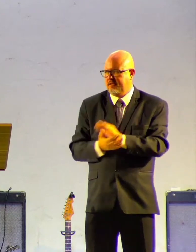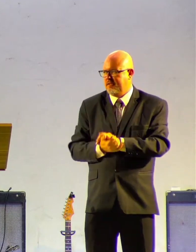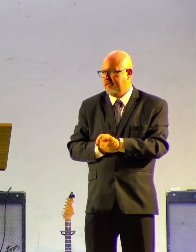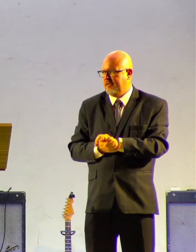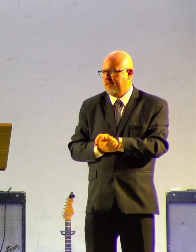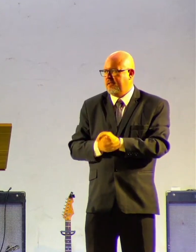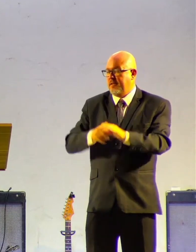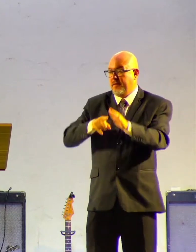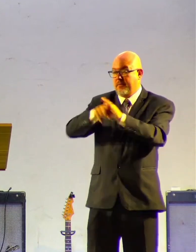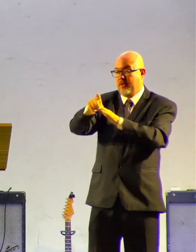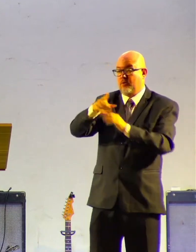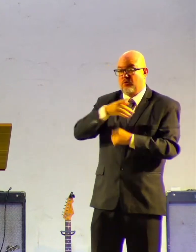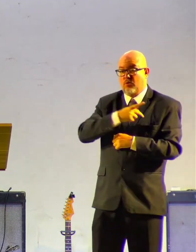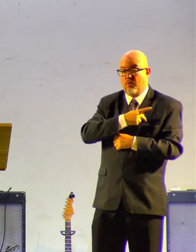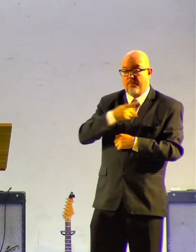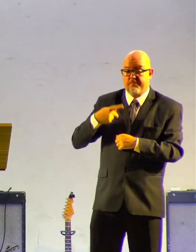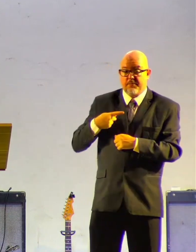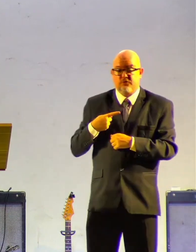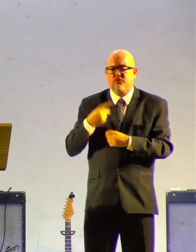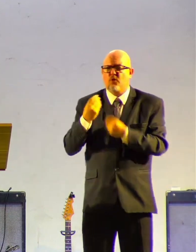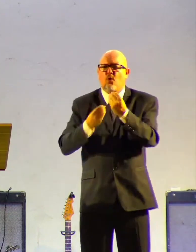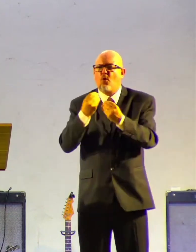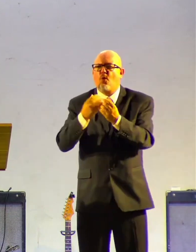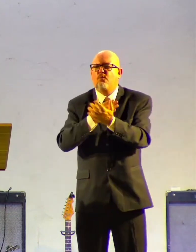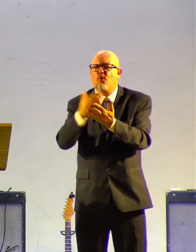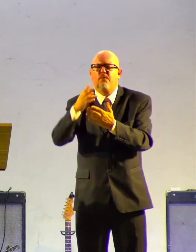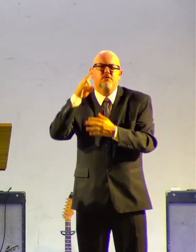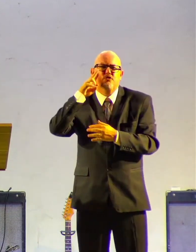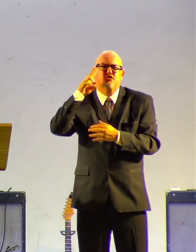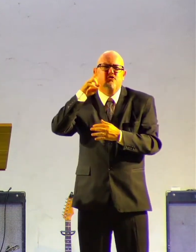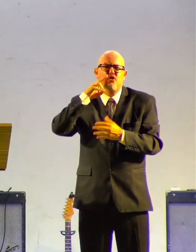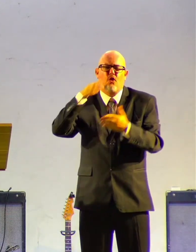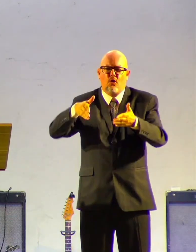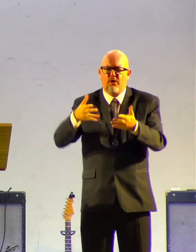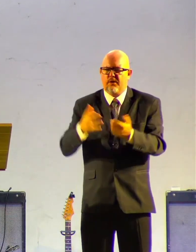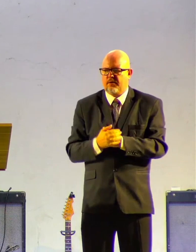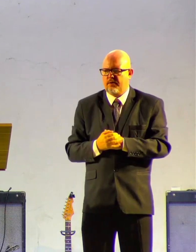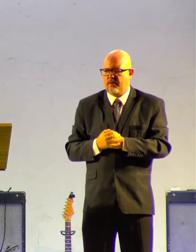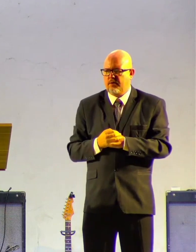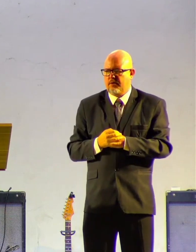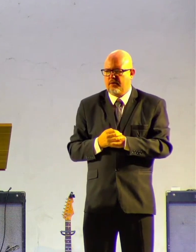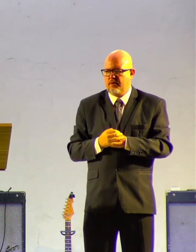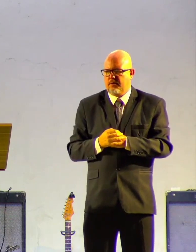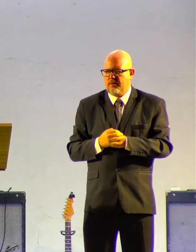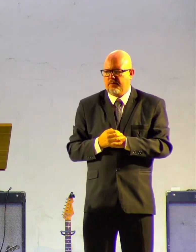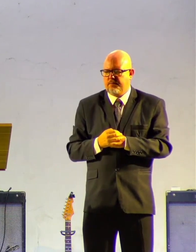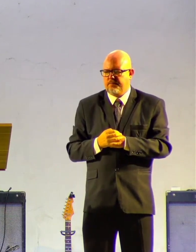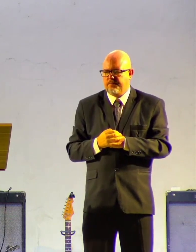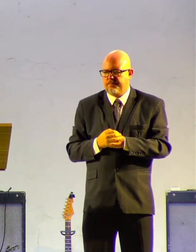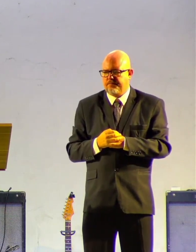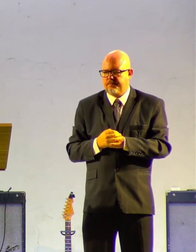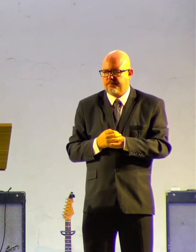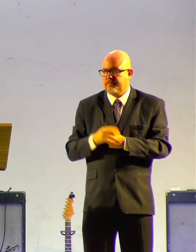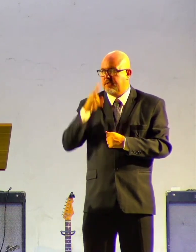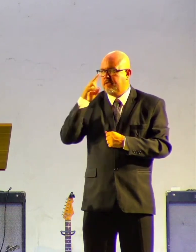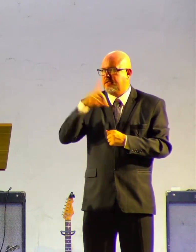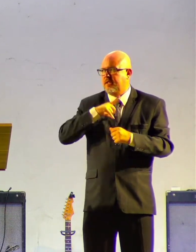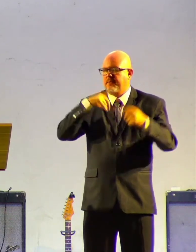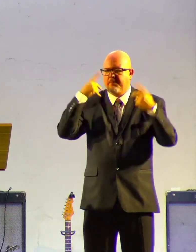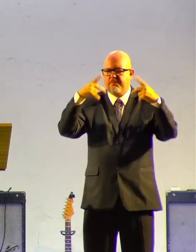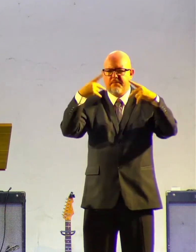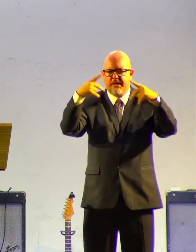E perguntamos ao pastor Erle Stigin: pastor, como é que começou essa história do avivamento aqui? E ele disse que estava